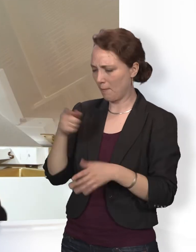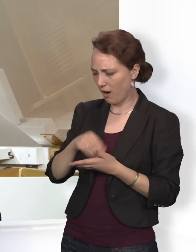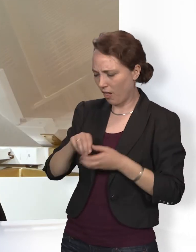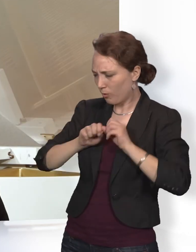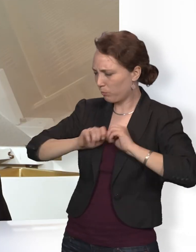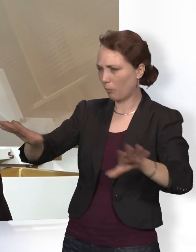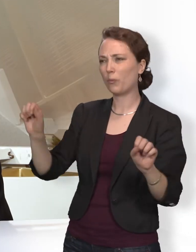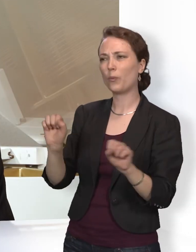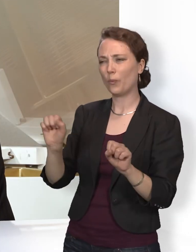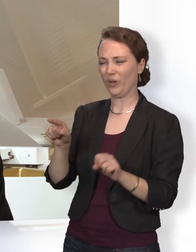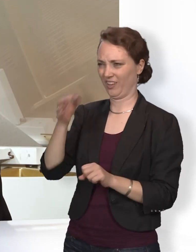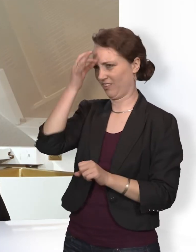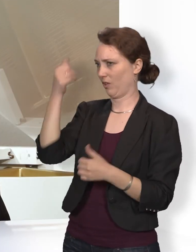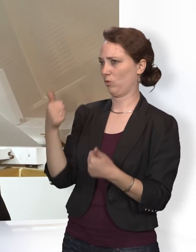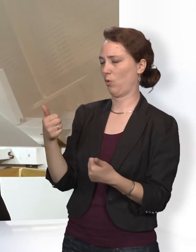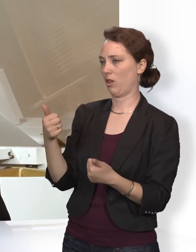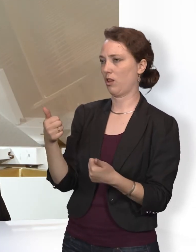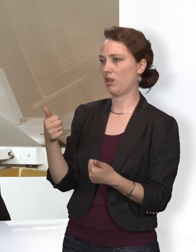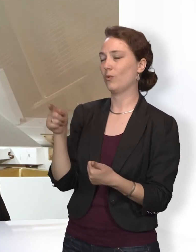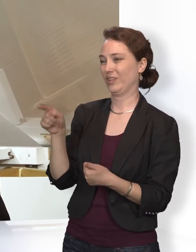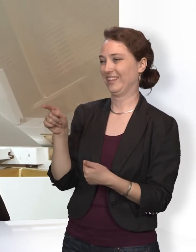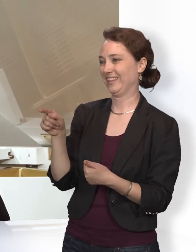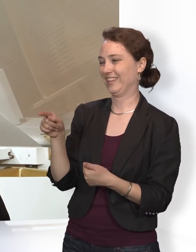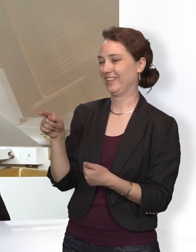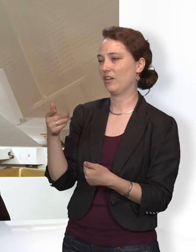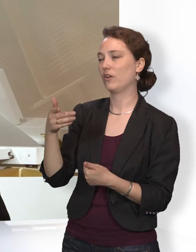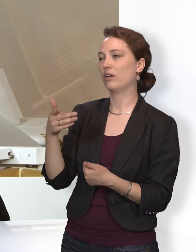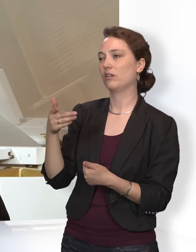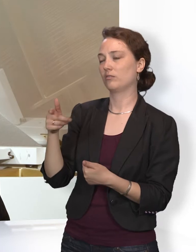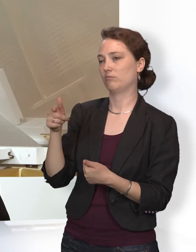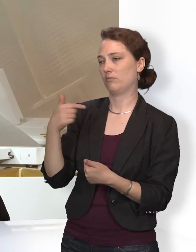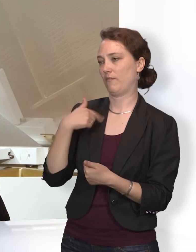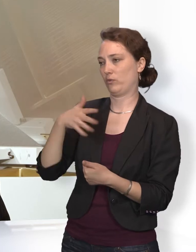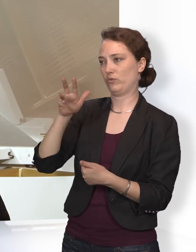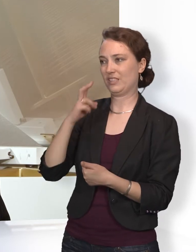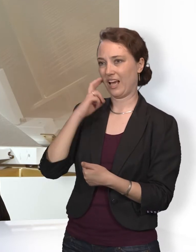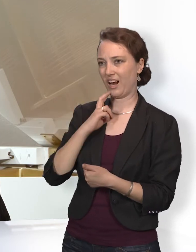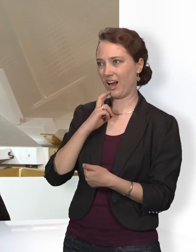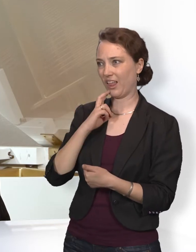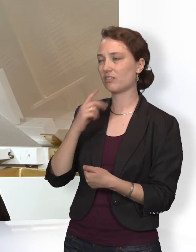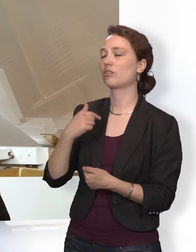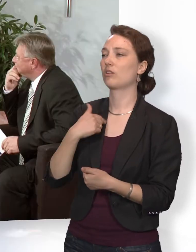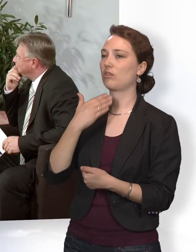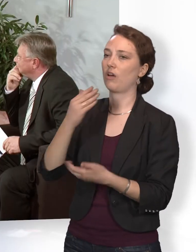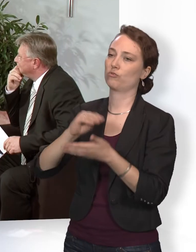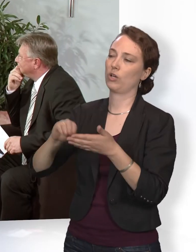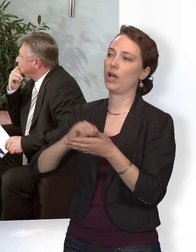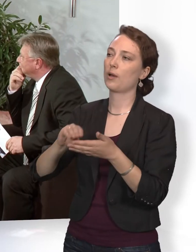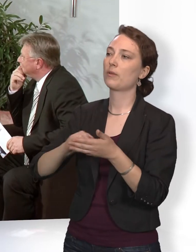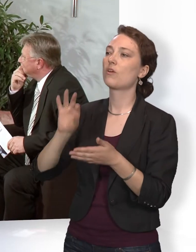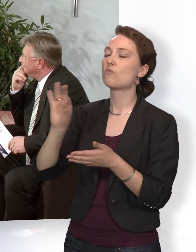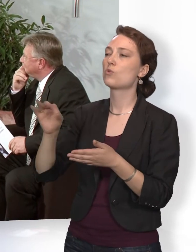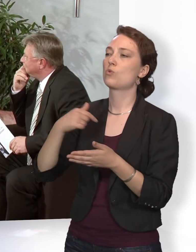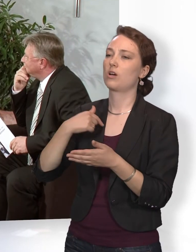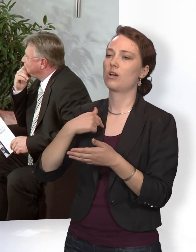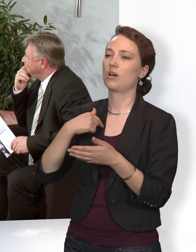dann mit 15 als Lokalreporter für die Bonner Rundschau, einer der beiden Zeitungen bei uns am Ort, Artikel schreiben dürfen, also mit dem Mofa